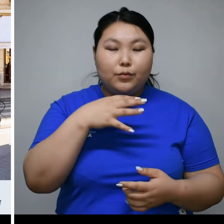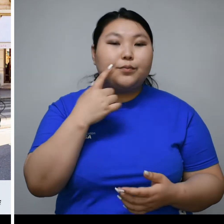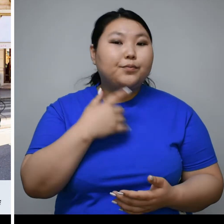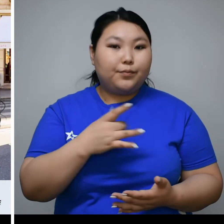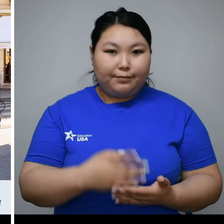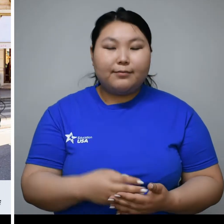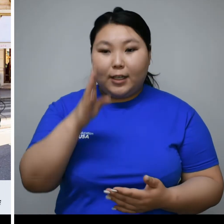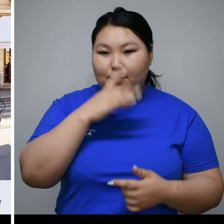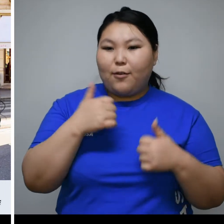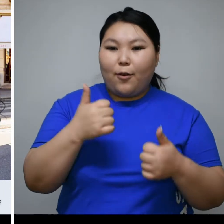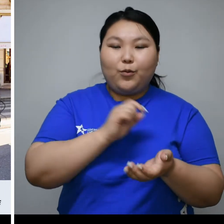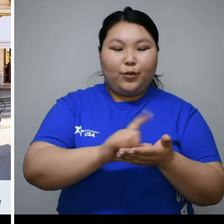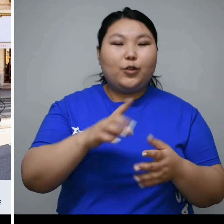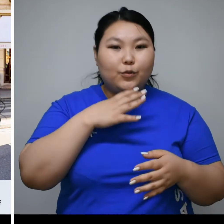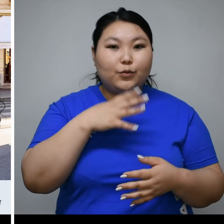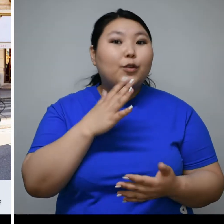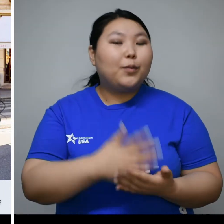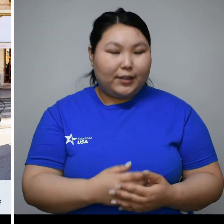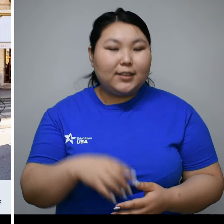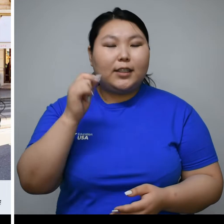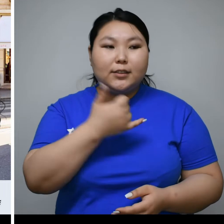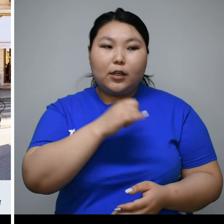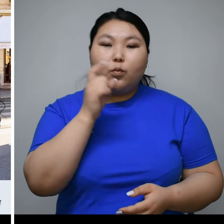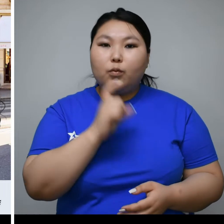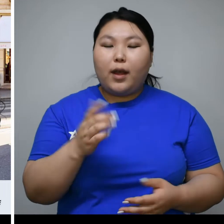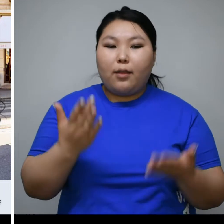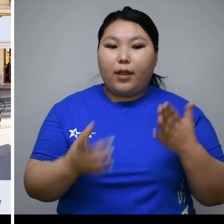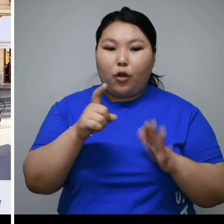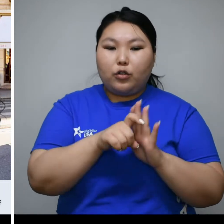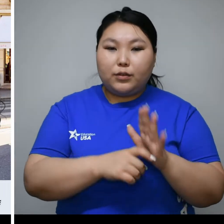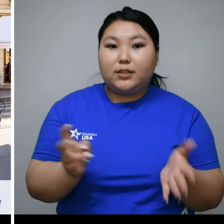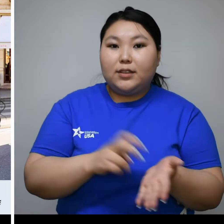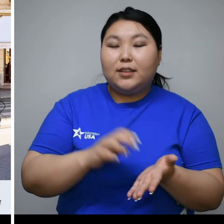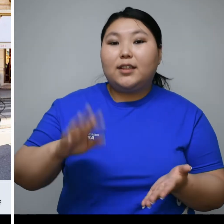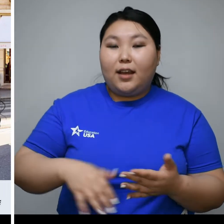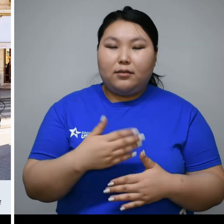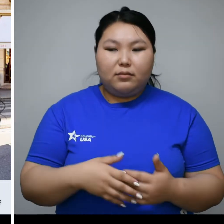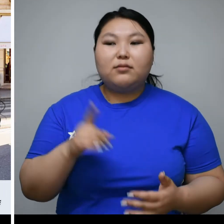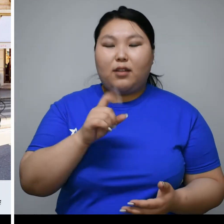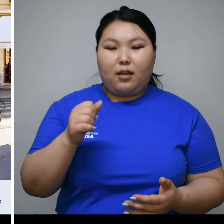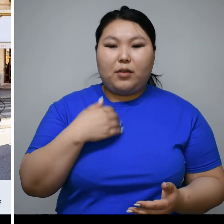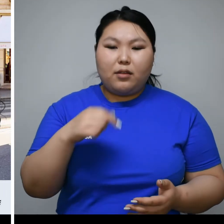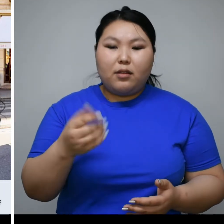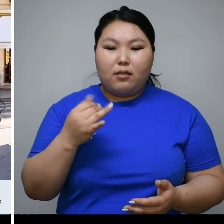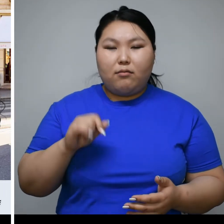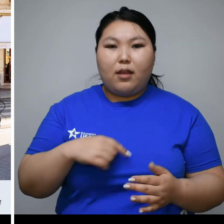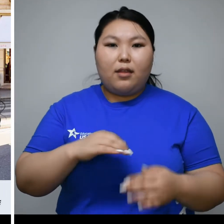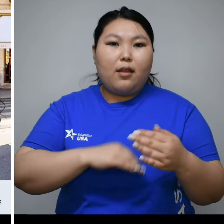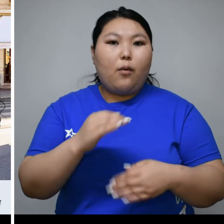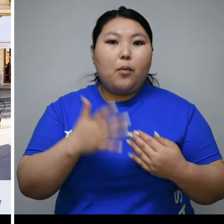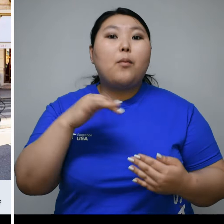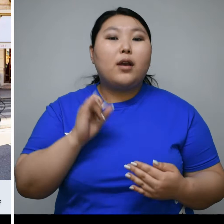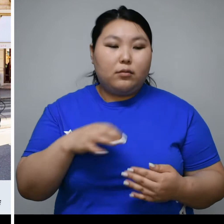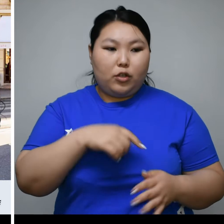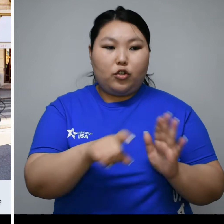байна. Маш гоё хэрэгтэй зөвлөгөөнүүд байна. Зарим хүмүүс альваа нэг хөтөлбөр тэнцснийхээ дараа за миний ийм л юм давуу тал